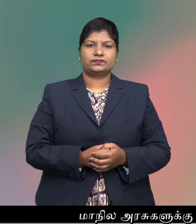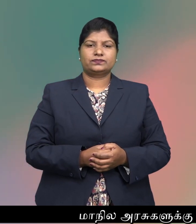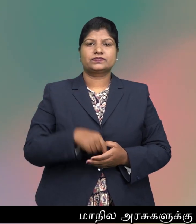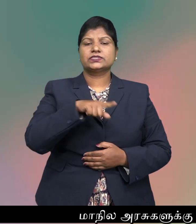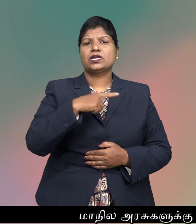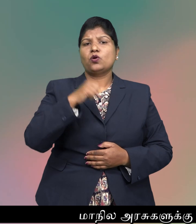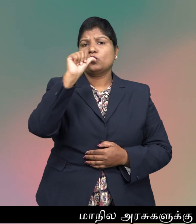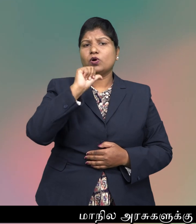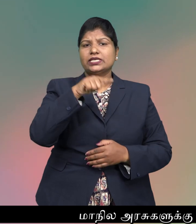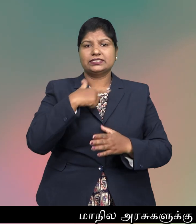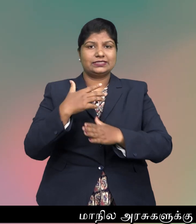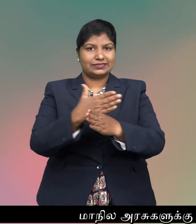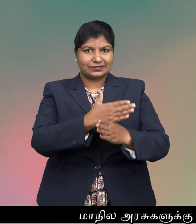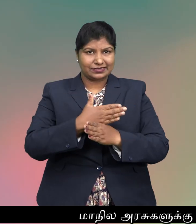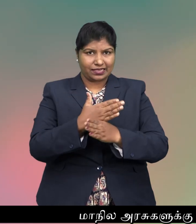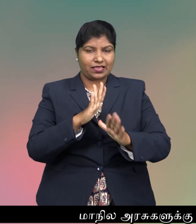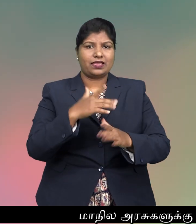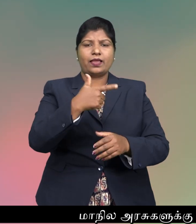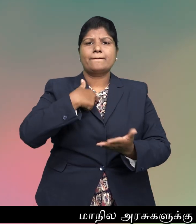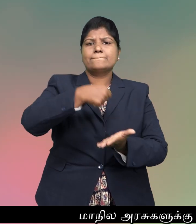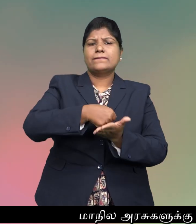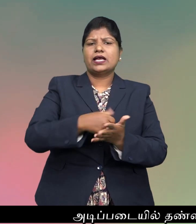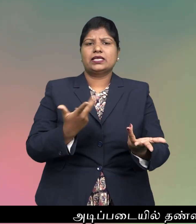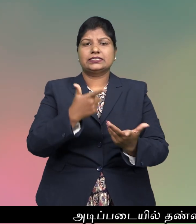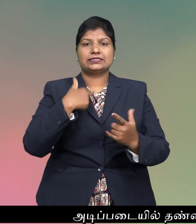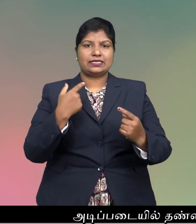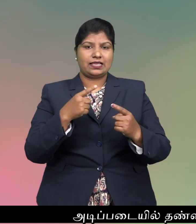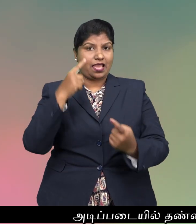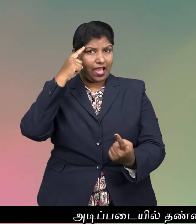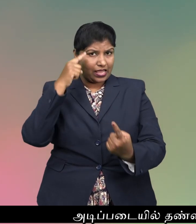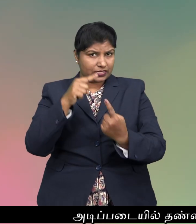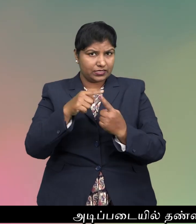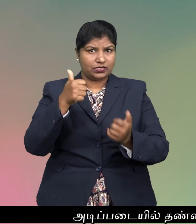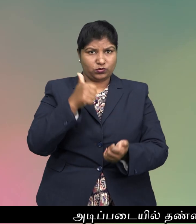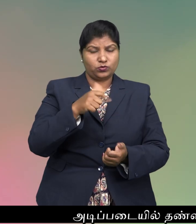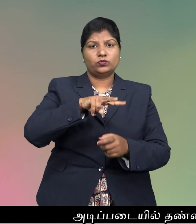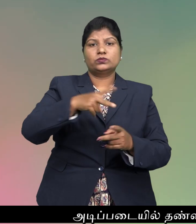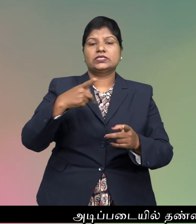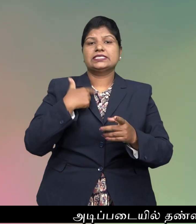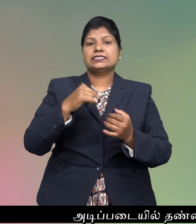மாநில அரசுகளுக்கு இடையேயான ஒப்பந்தங்களின் அடிப்படையில் தண்ணீர் பகிர்ந்து கொள்ளப்படுகிறது.